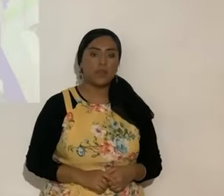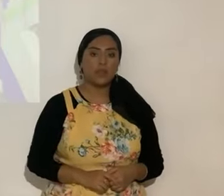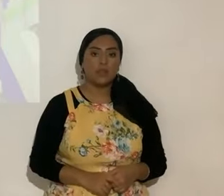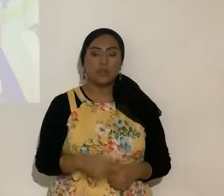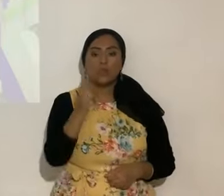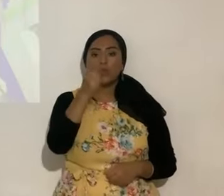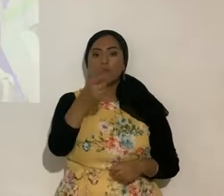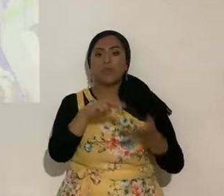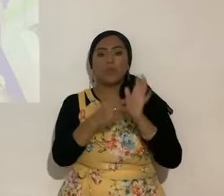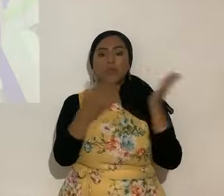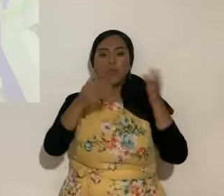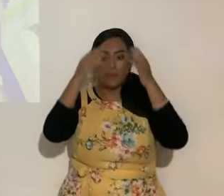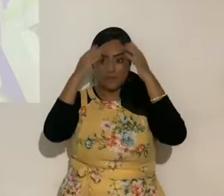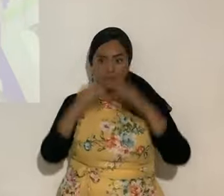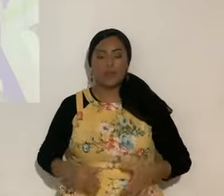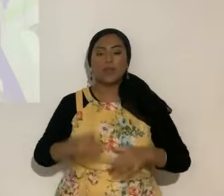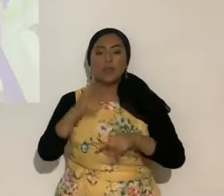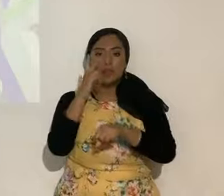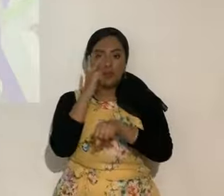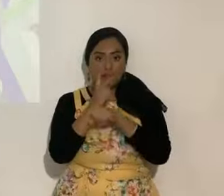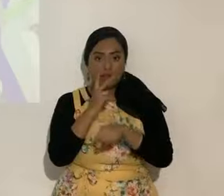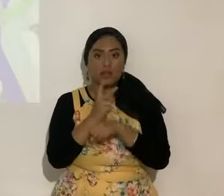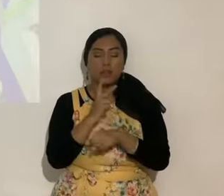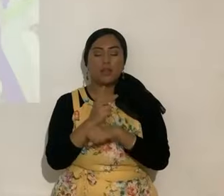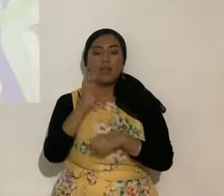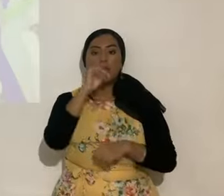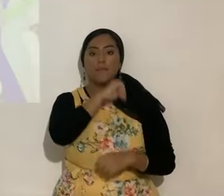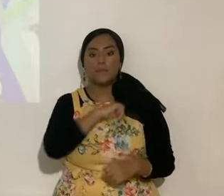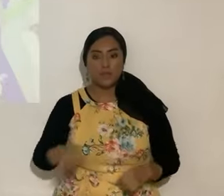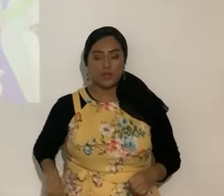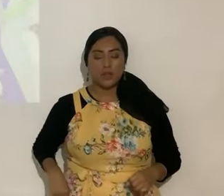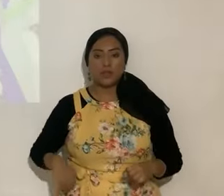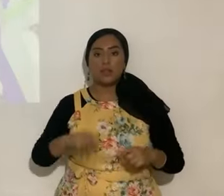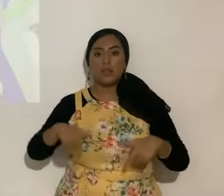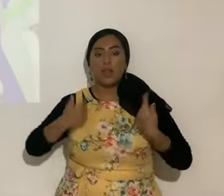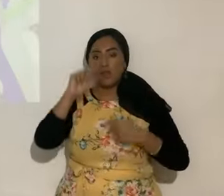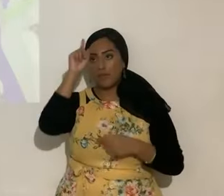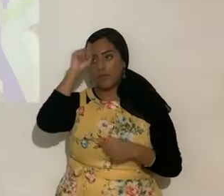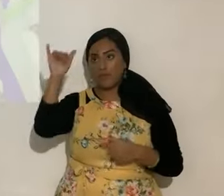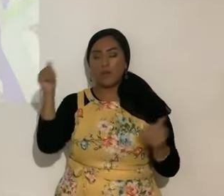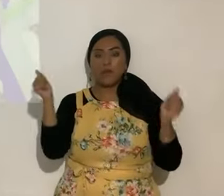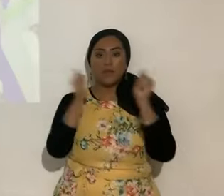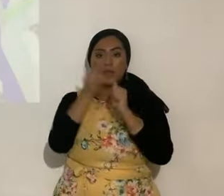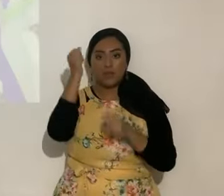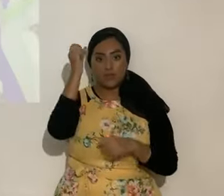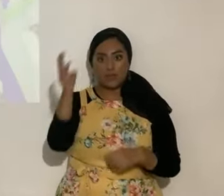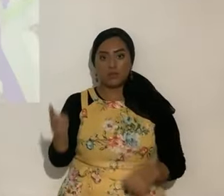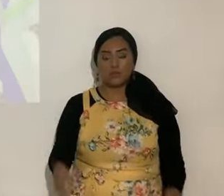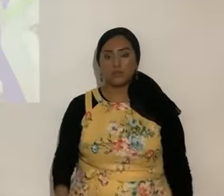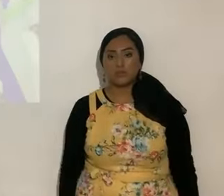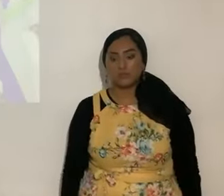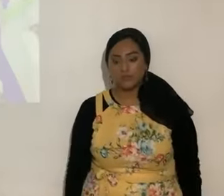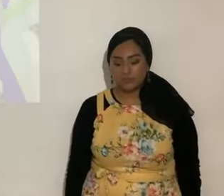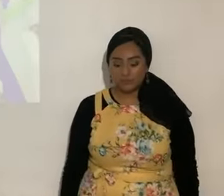representas tú, hermano, el cuerpo de Mashiach, que representamos, la vida eterna en Yahshua, eso representamos, no